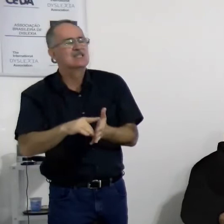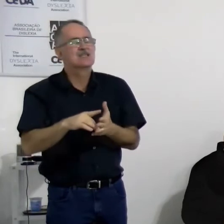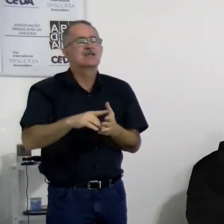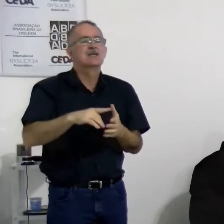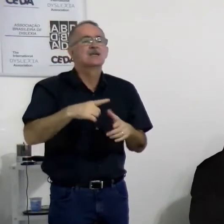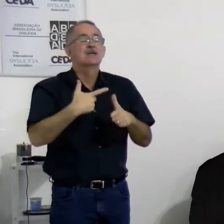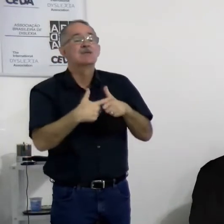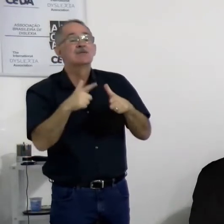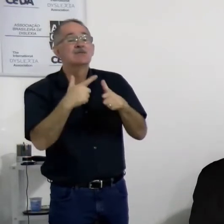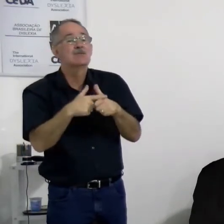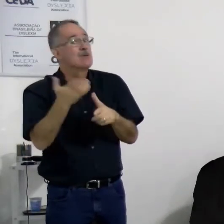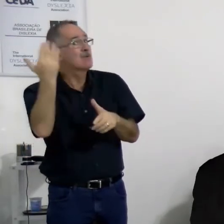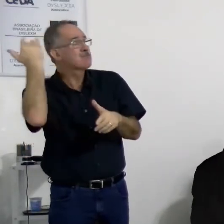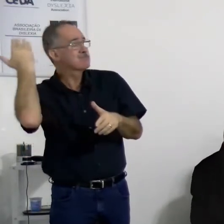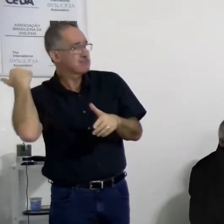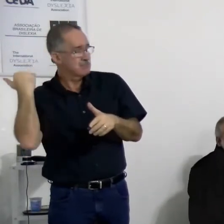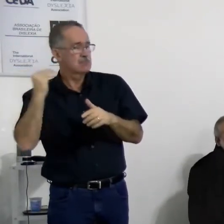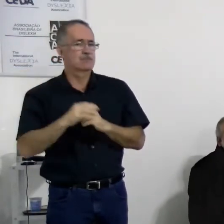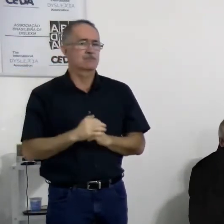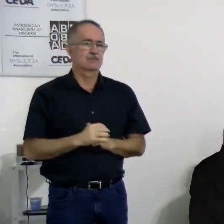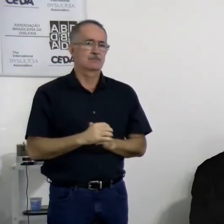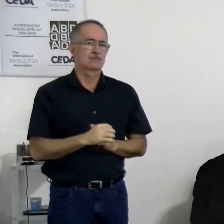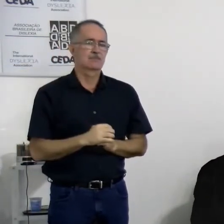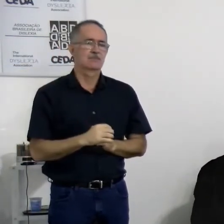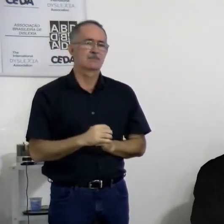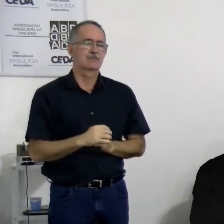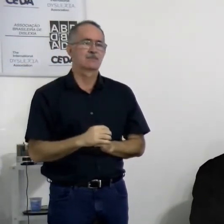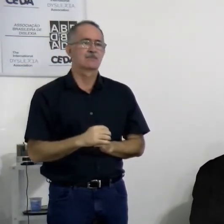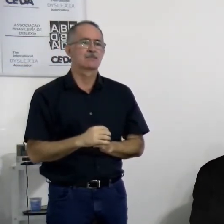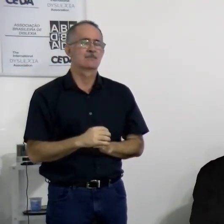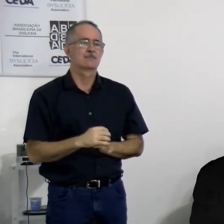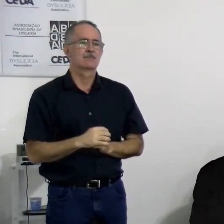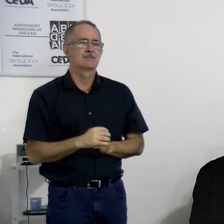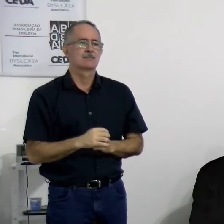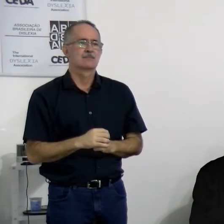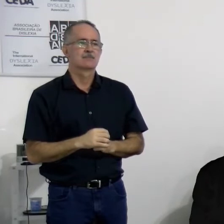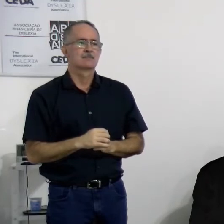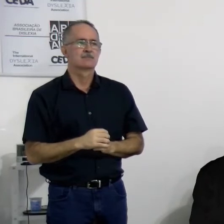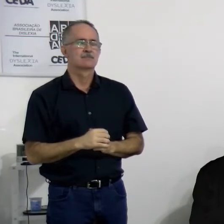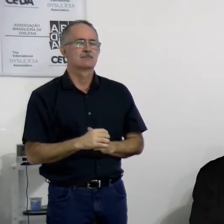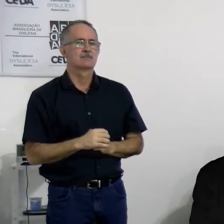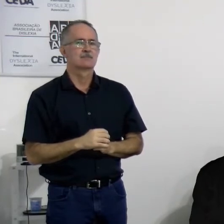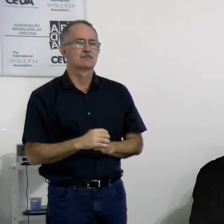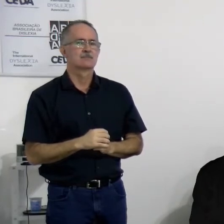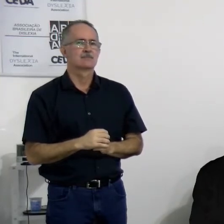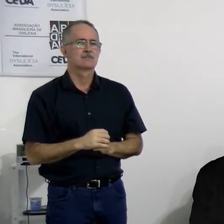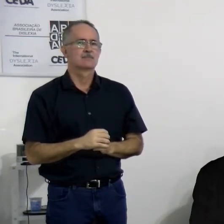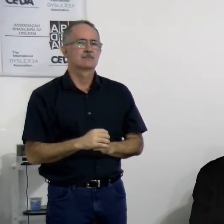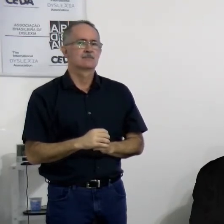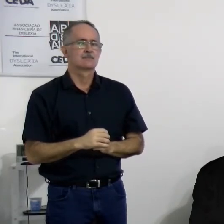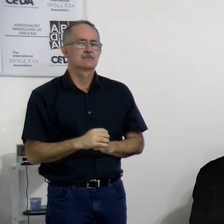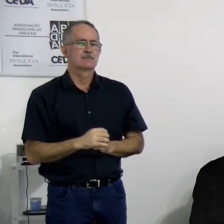detecção precoce dessas crianças. So this led me to the next question, which